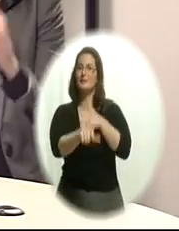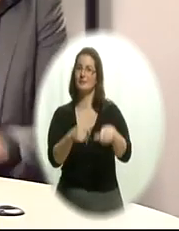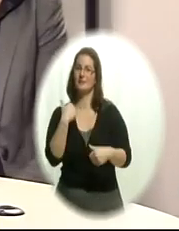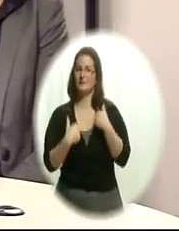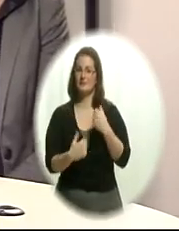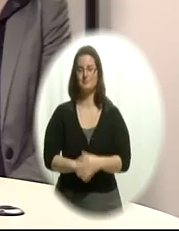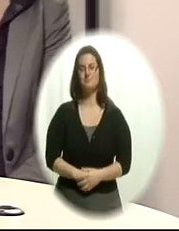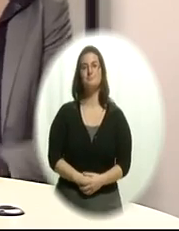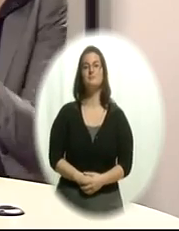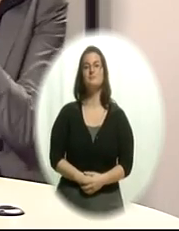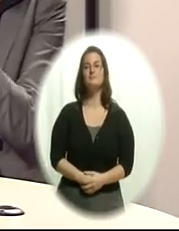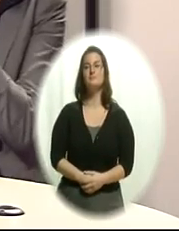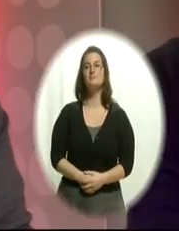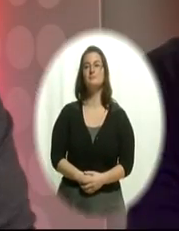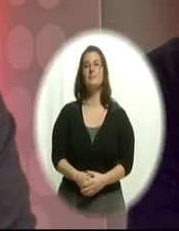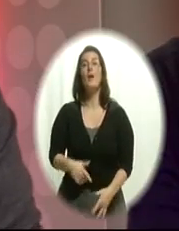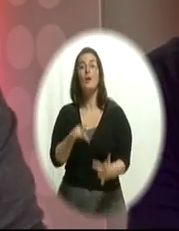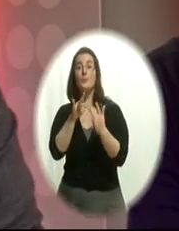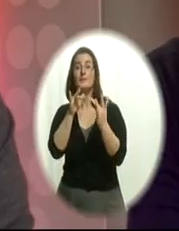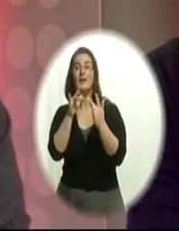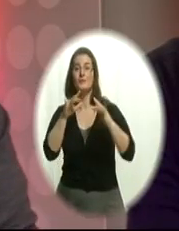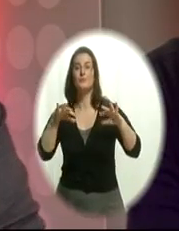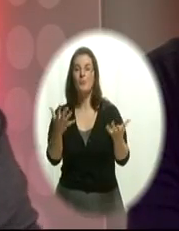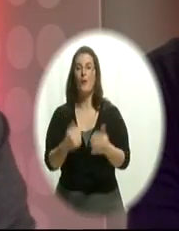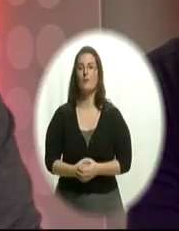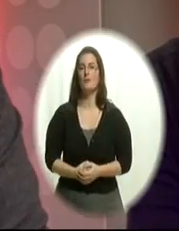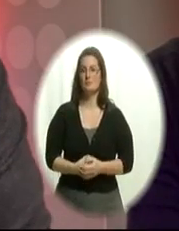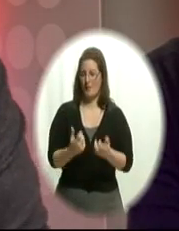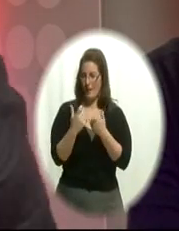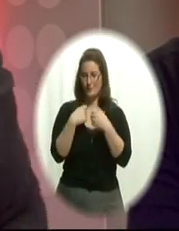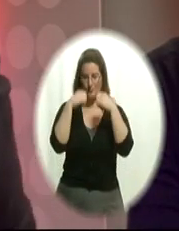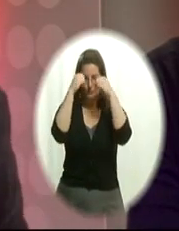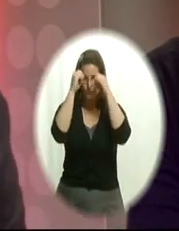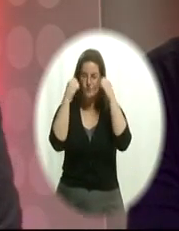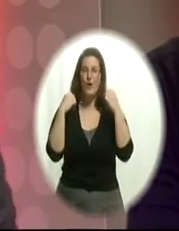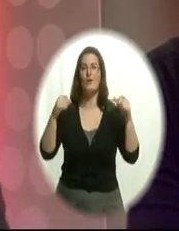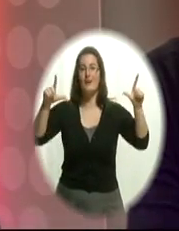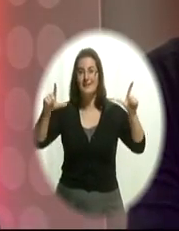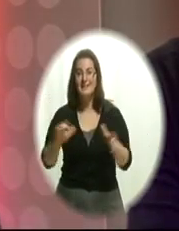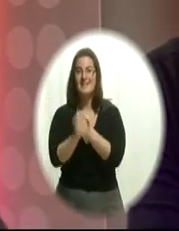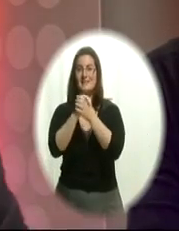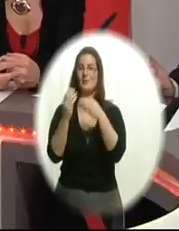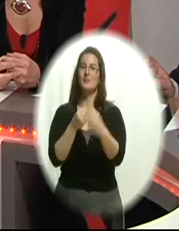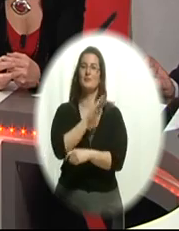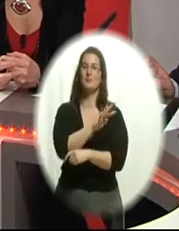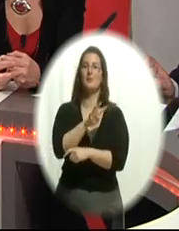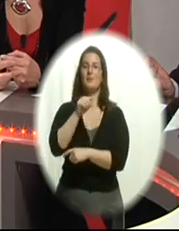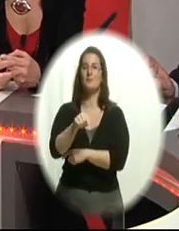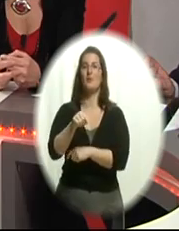petite info, site internet sur Google, l'IS. Ou le site internet